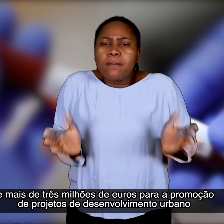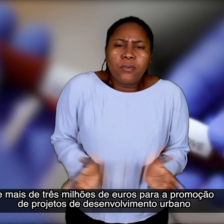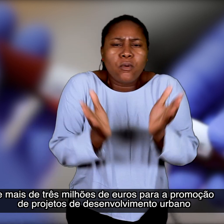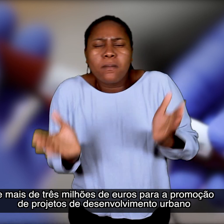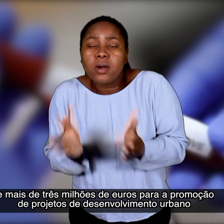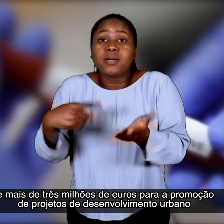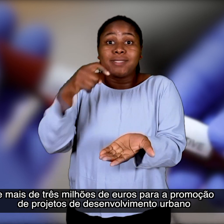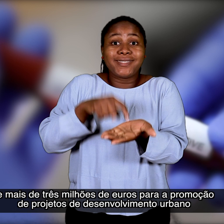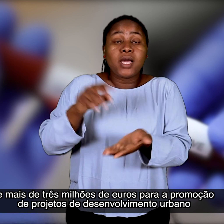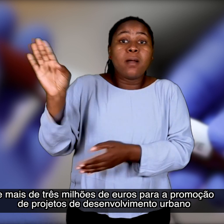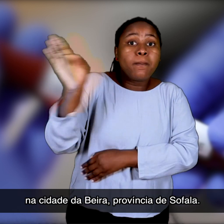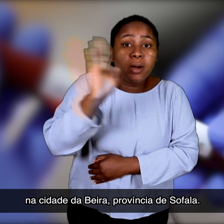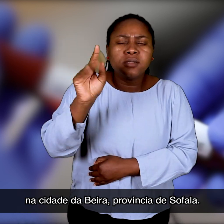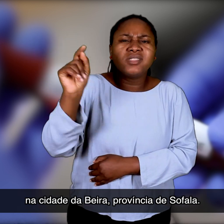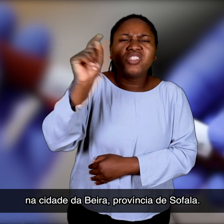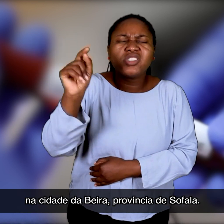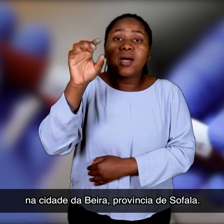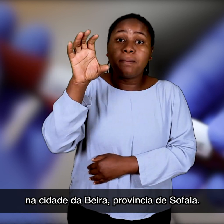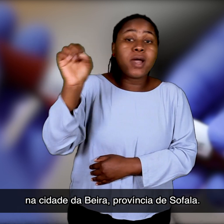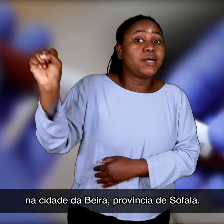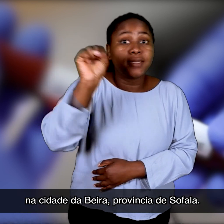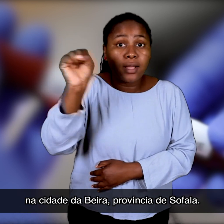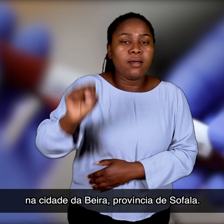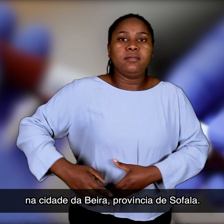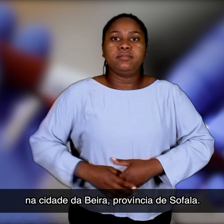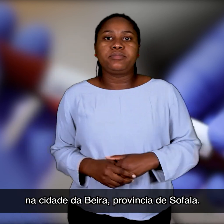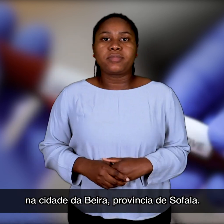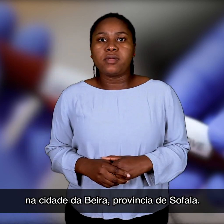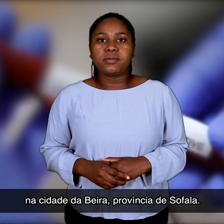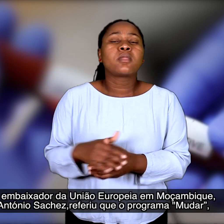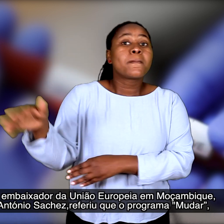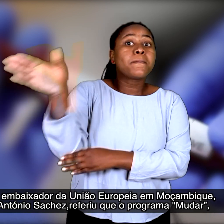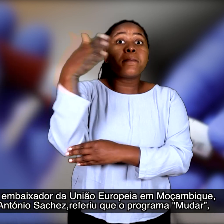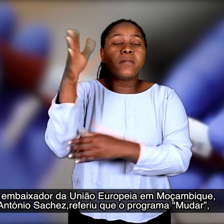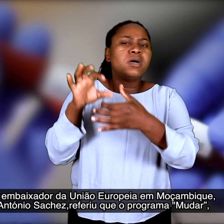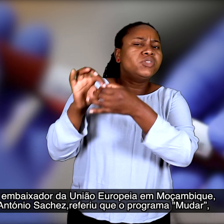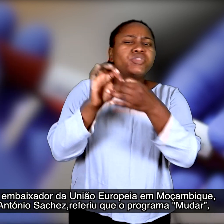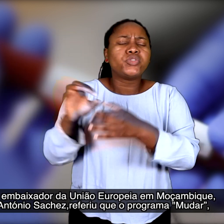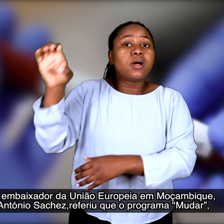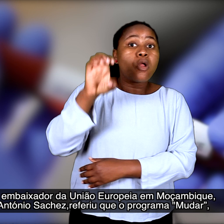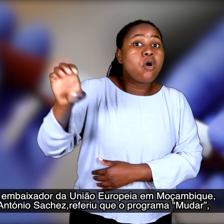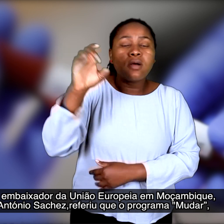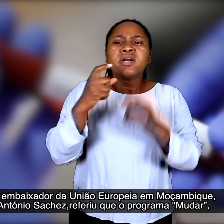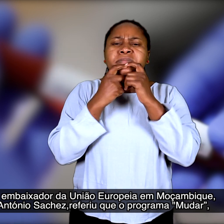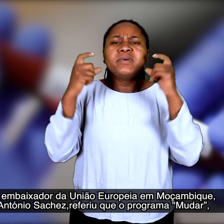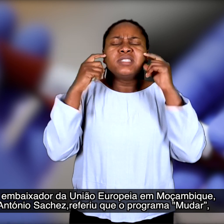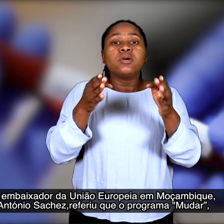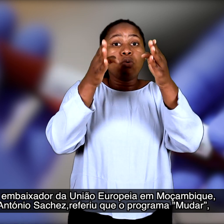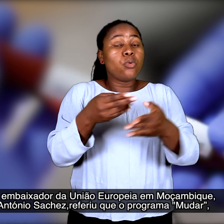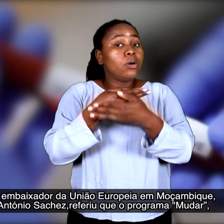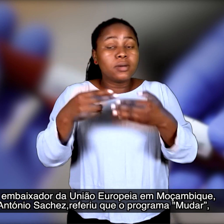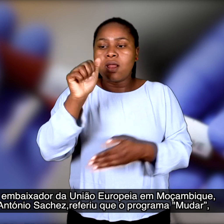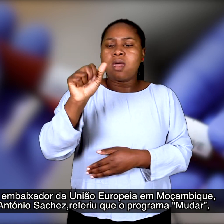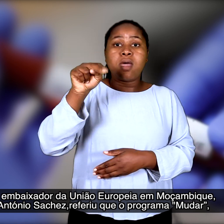desenvolvimento urbano na cidade da Beira, província de Sofala. O Embaixador da União Europeia em Moçambique, António